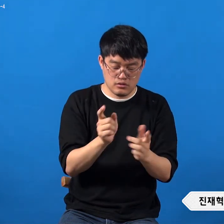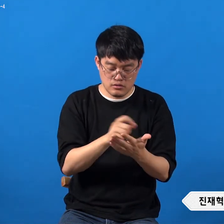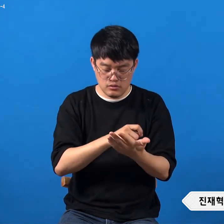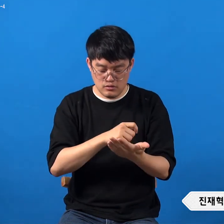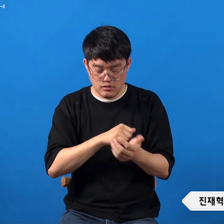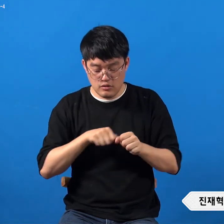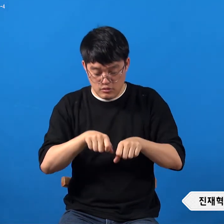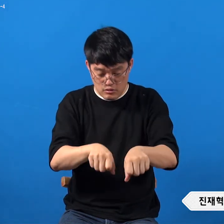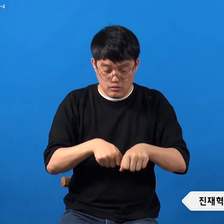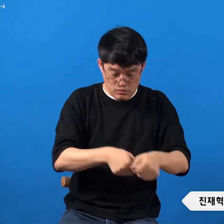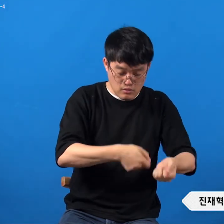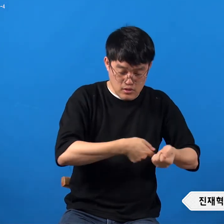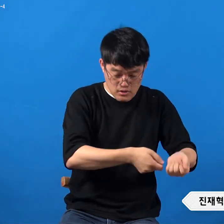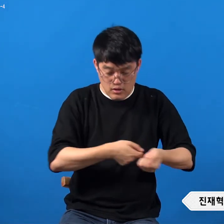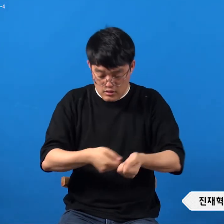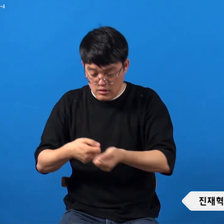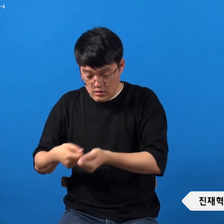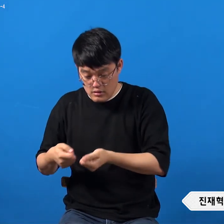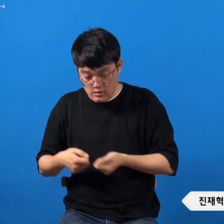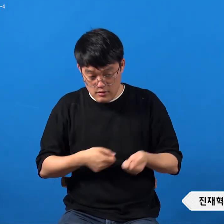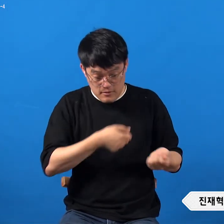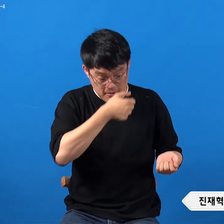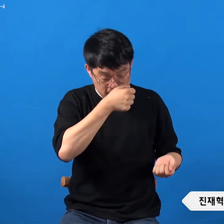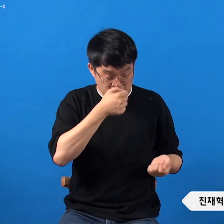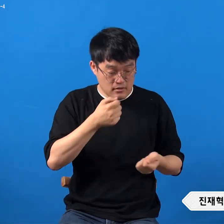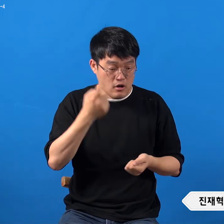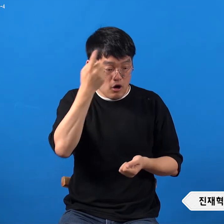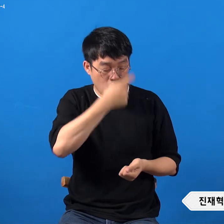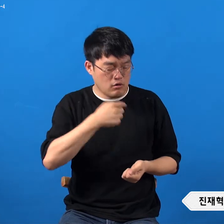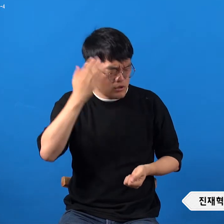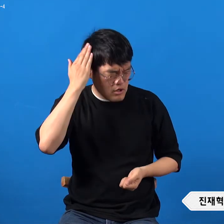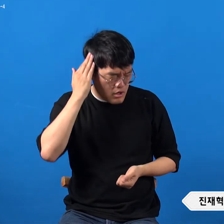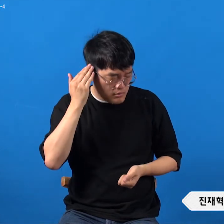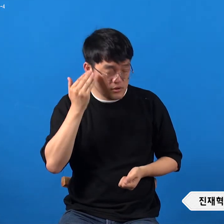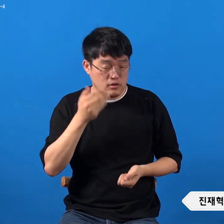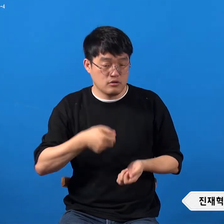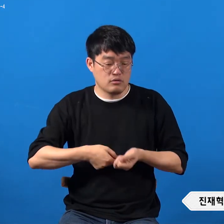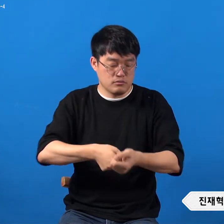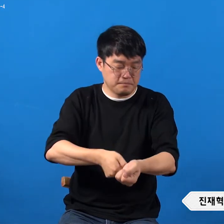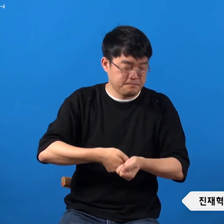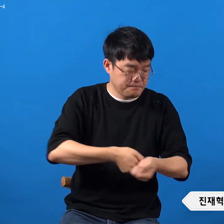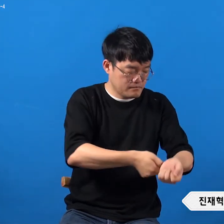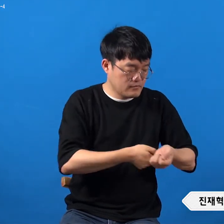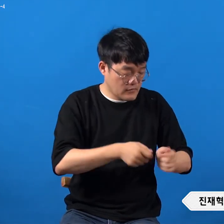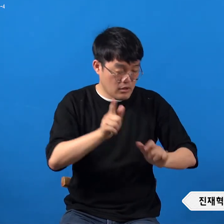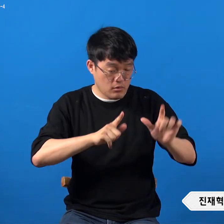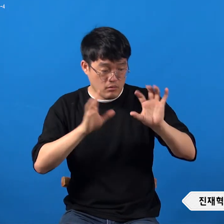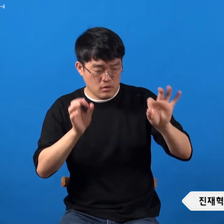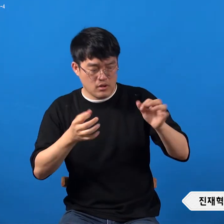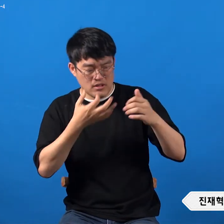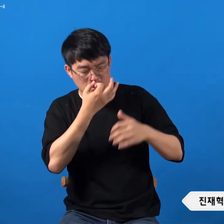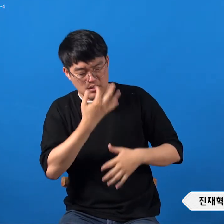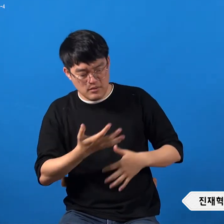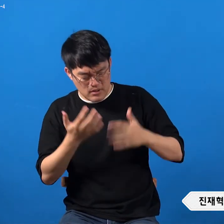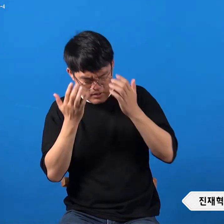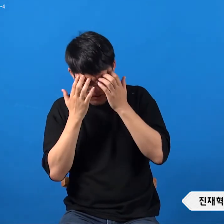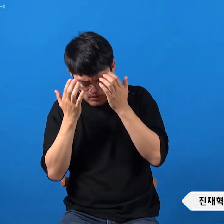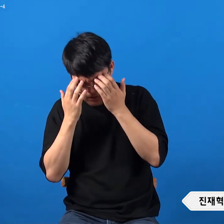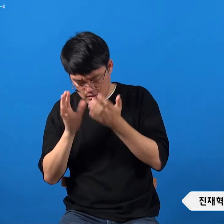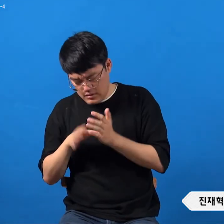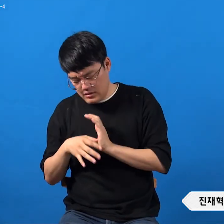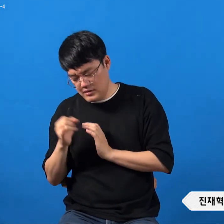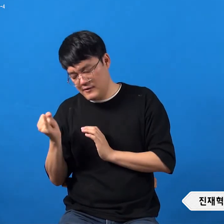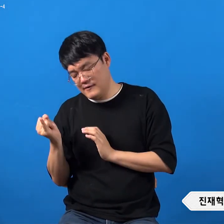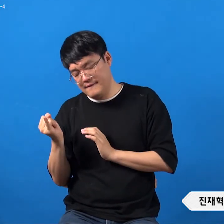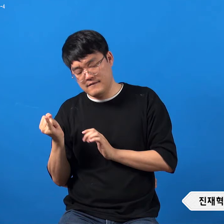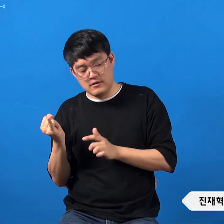청소부가 찬송을 부르면서 바닥을 닦는 모습을 보게 됩니다. 힘든 고난 가운데 이 히윗